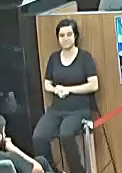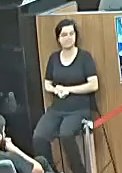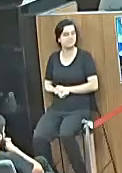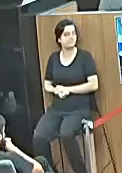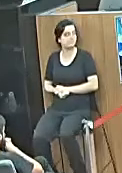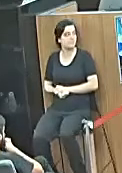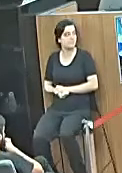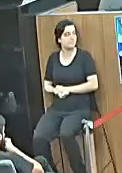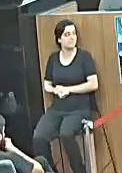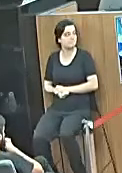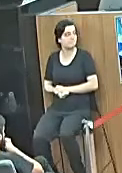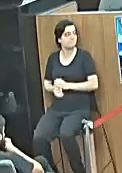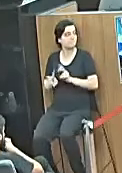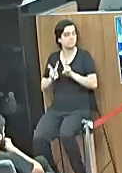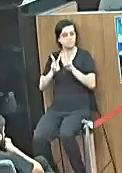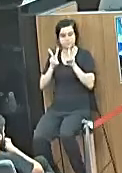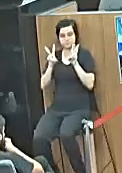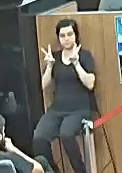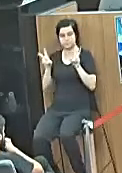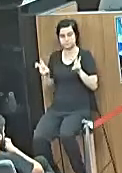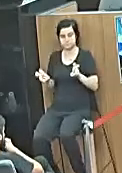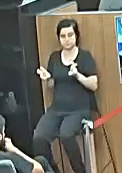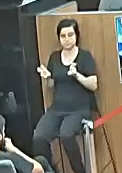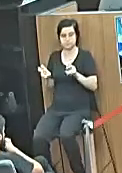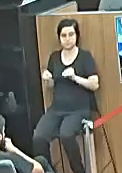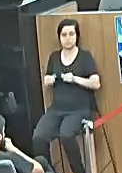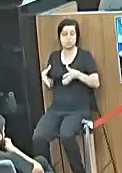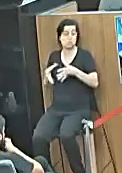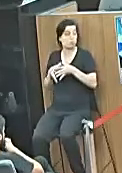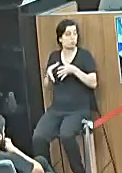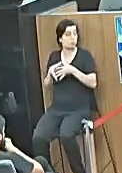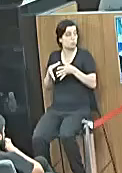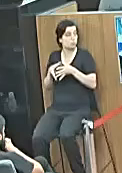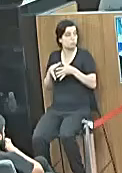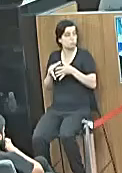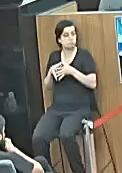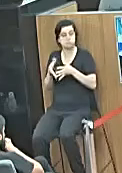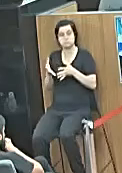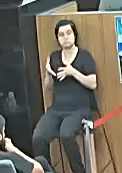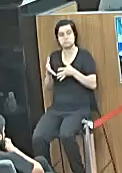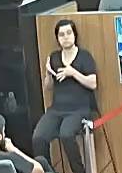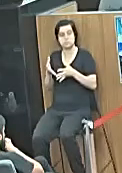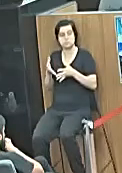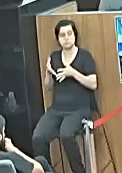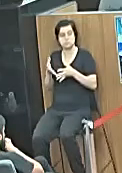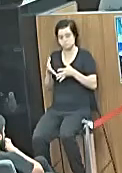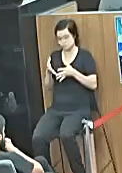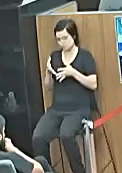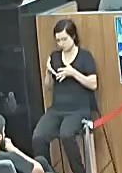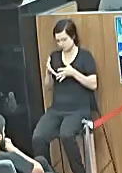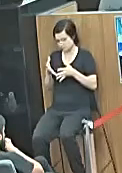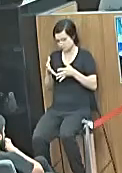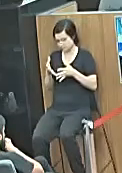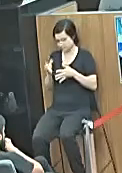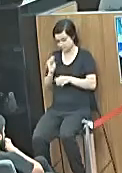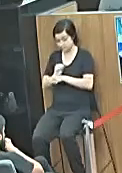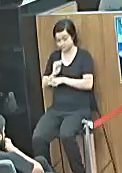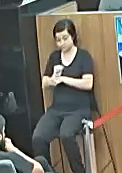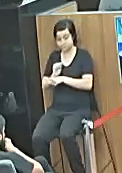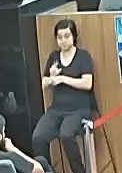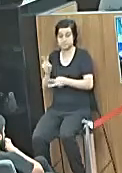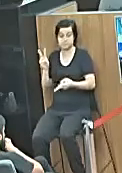propostas o tema sistema só o sistema socioeducativo e prisional da área temática segurança